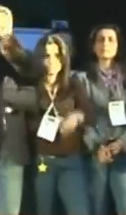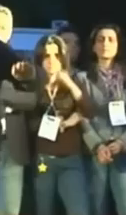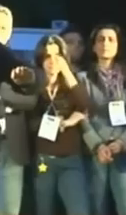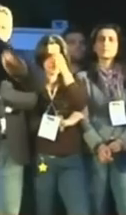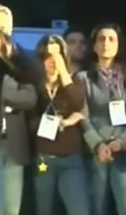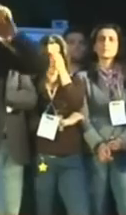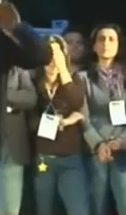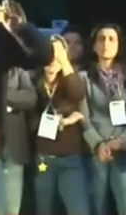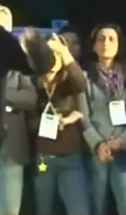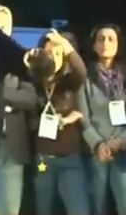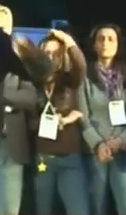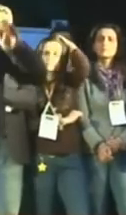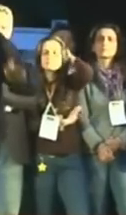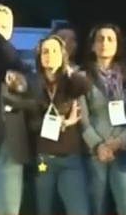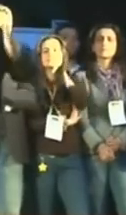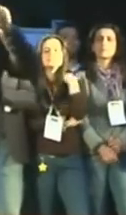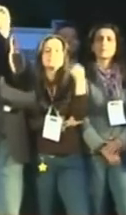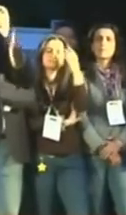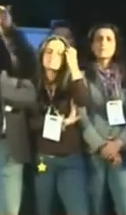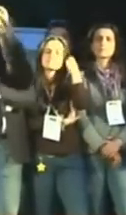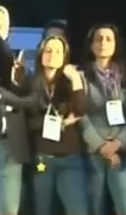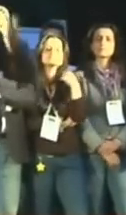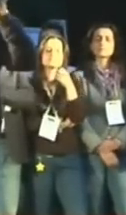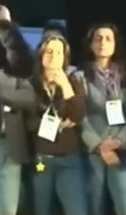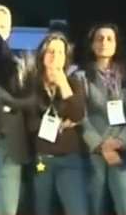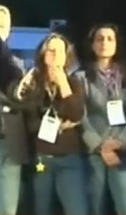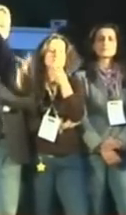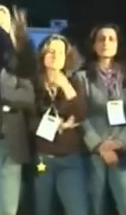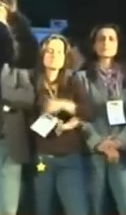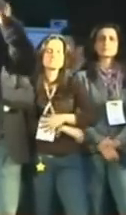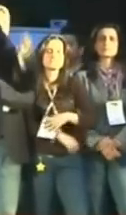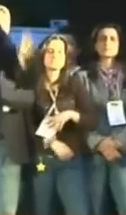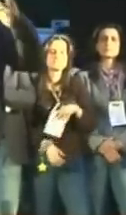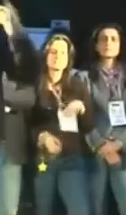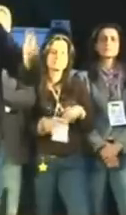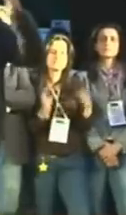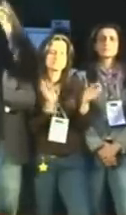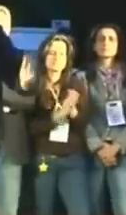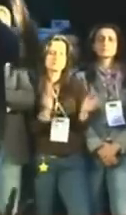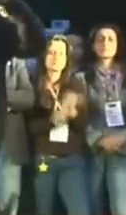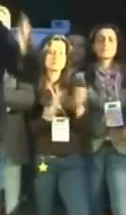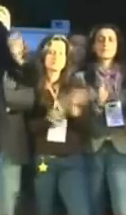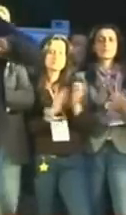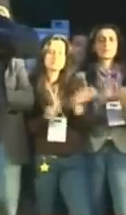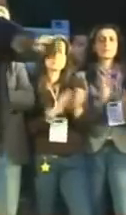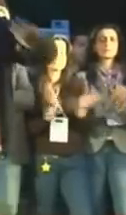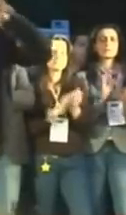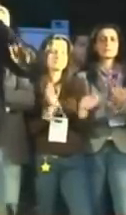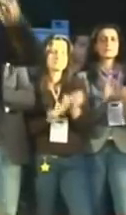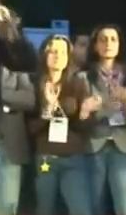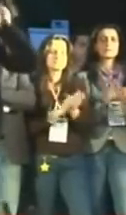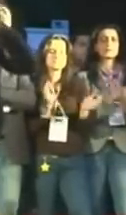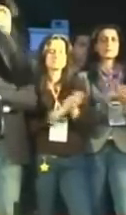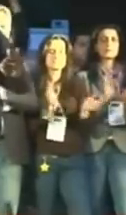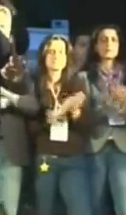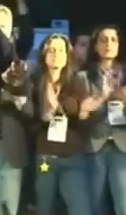lì noi, i nostri soldi devono avere una faccia, un nome, un responsabile, e il progetto lo devi descrivere in rete, se no non